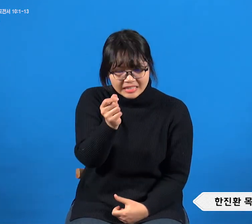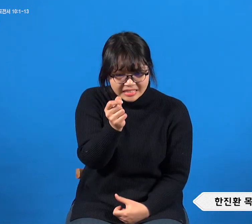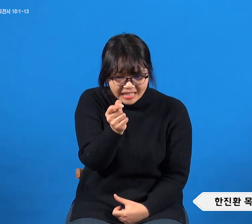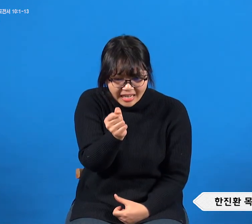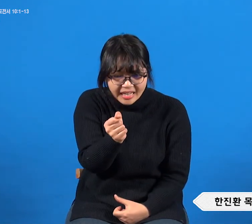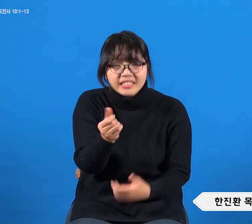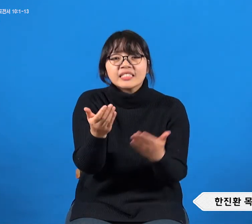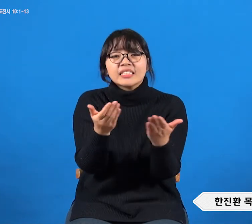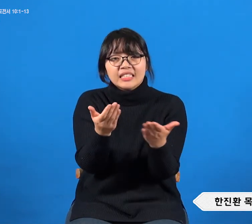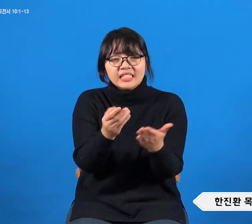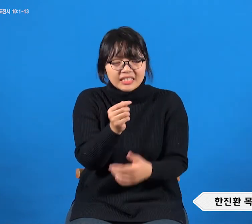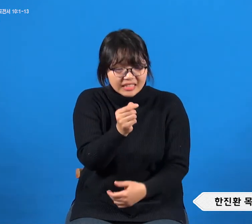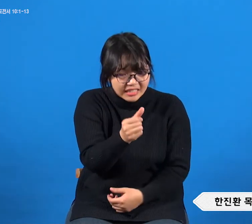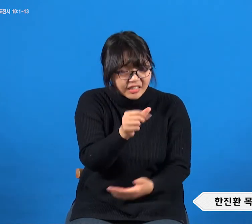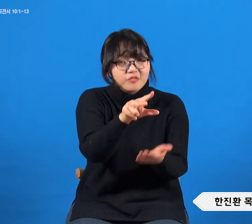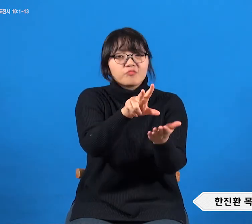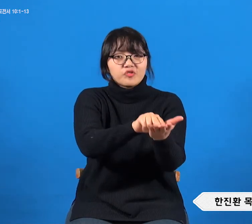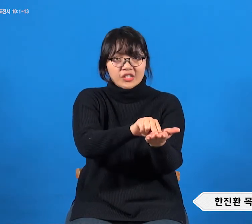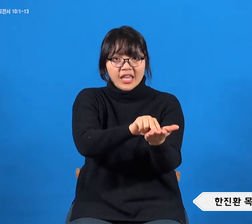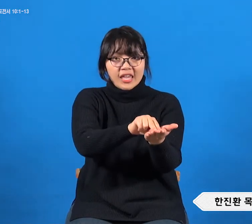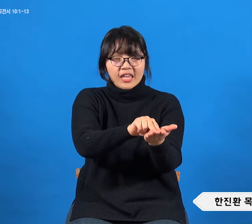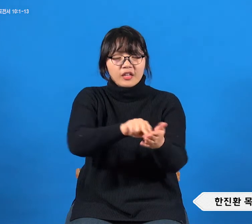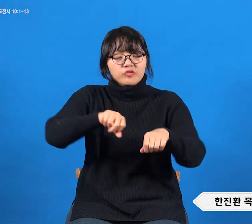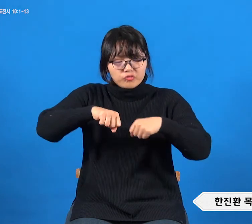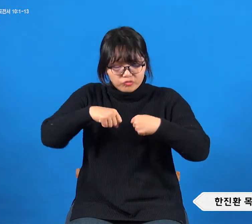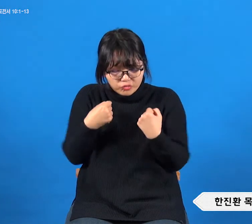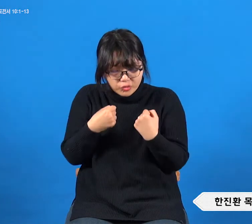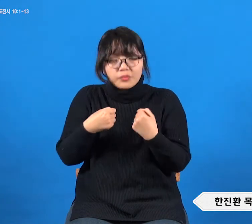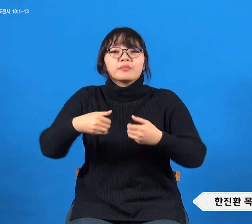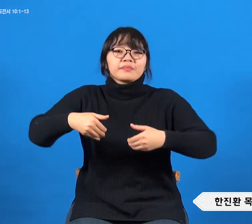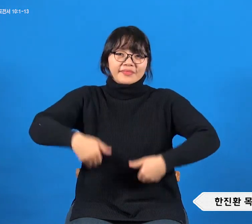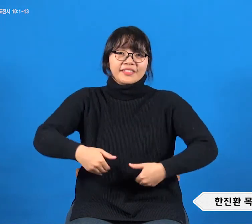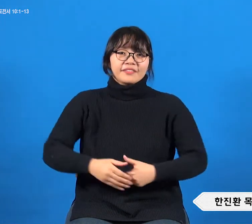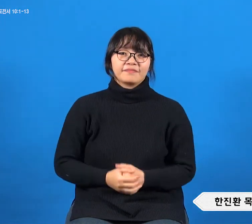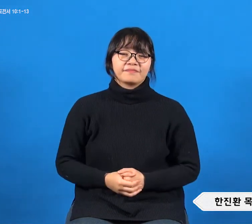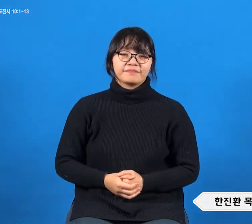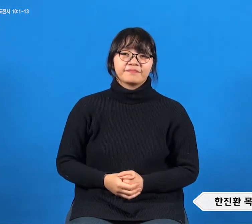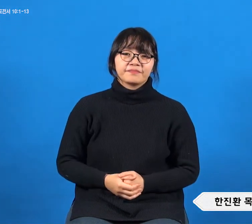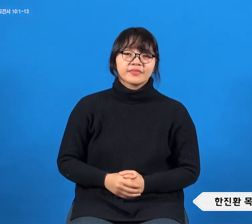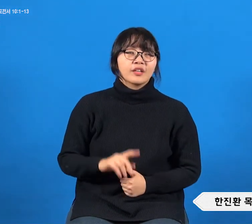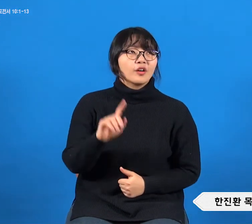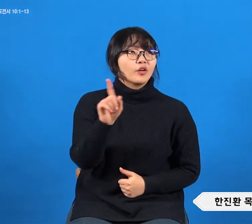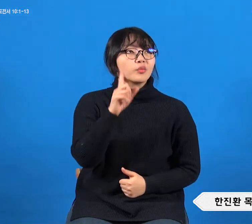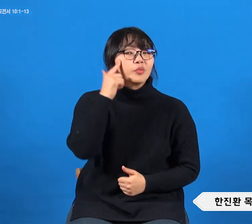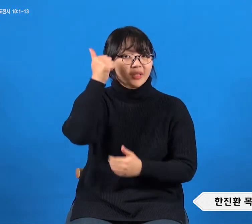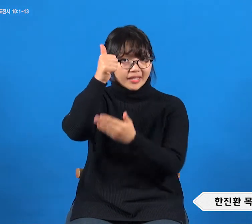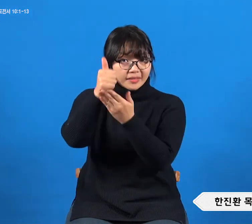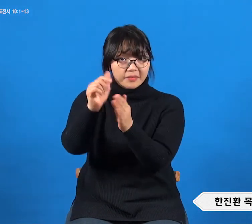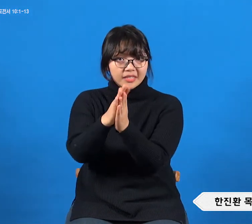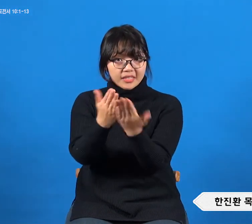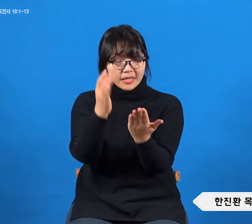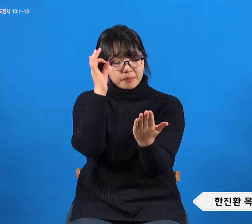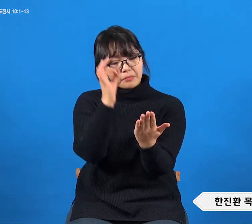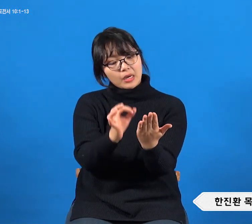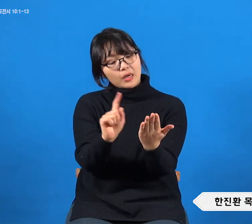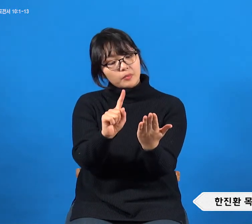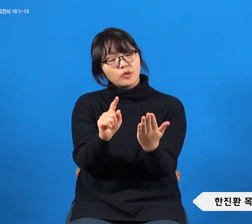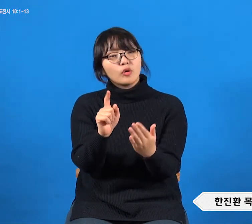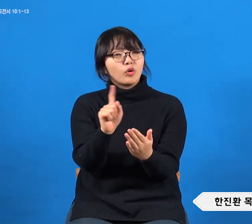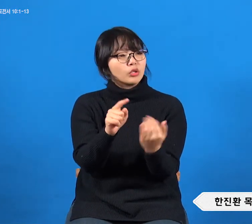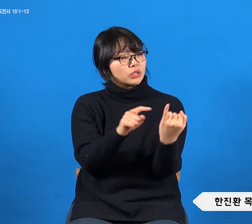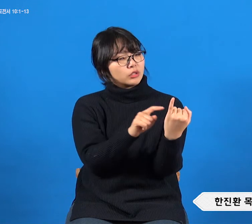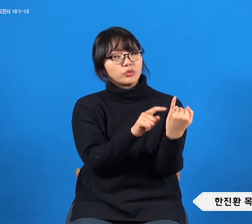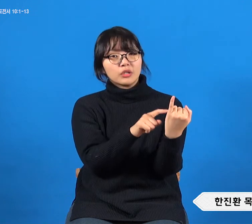작은 문제에도 순종해야 됩니다. R.A. 토레이 목사님 책에 보면 어떤